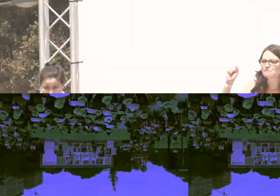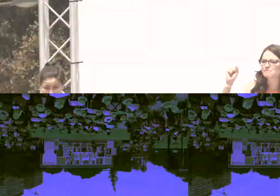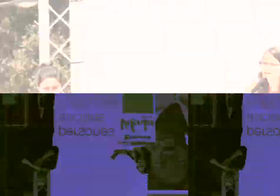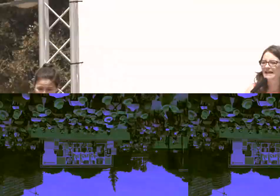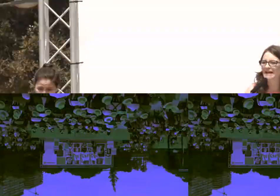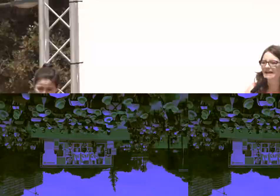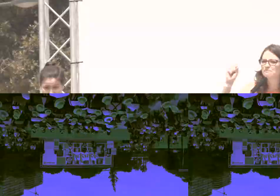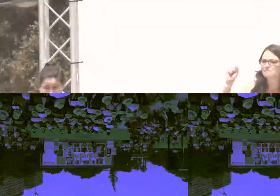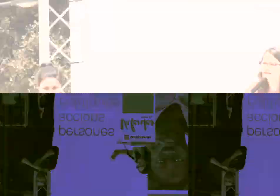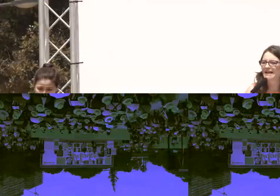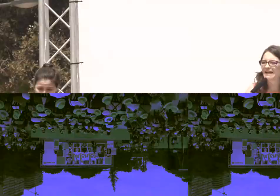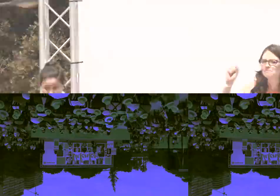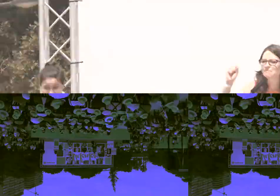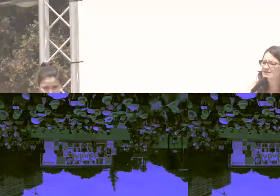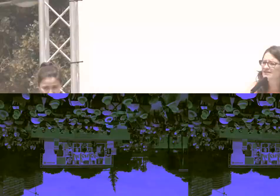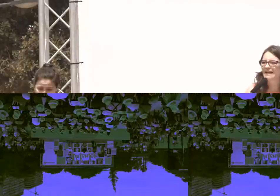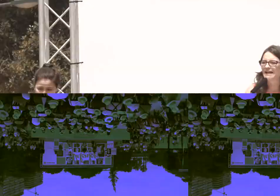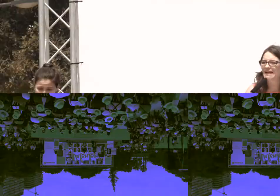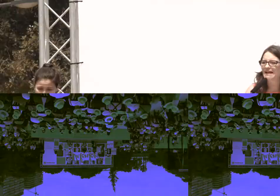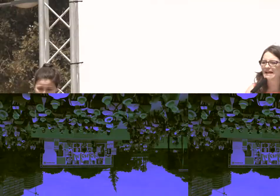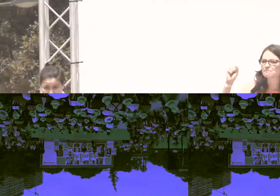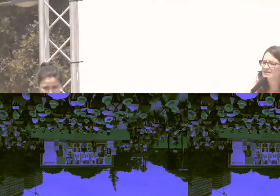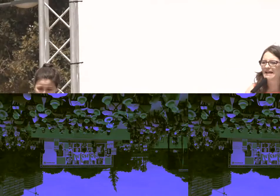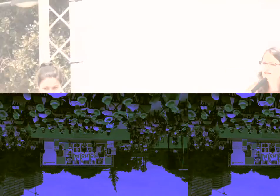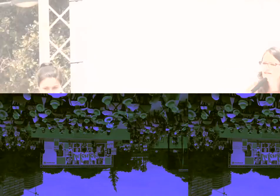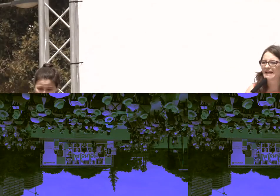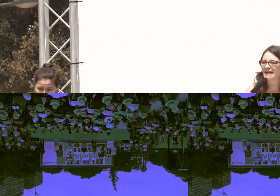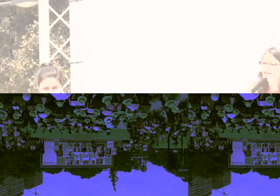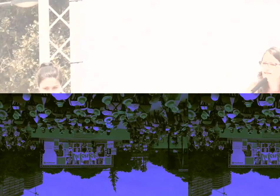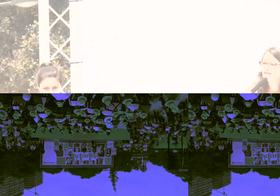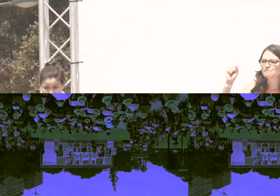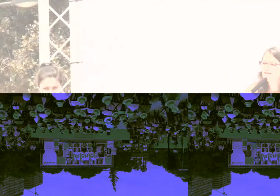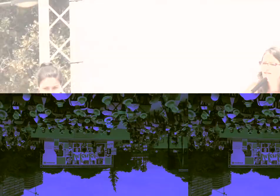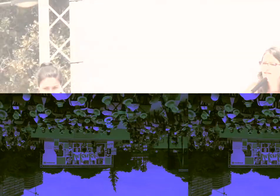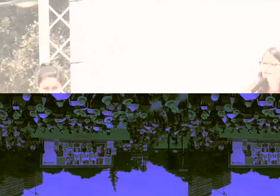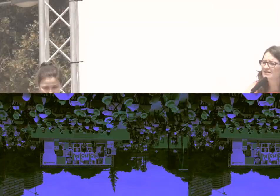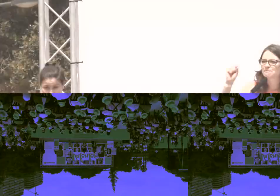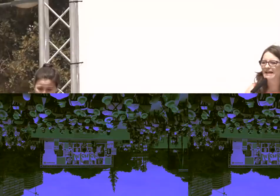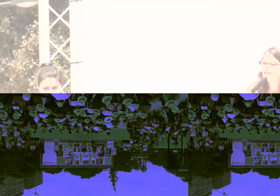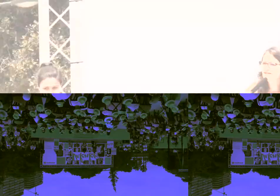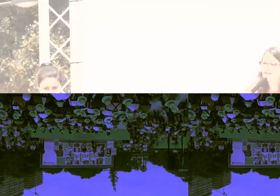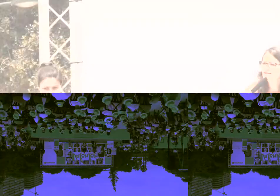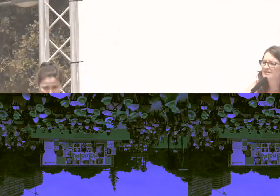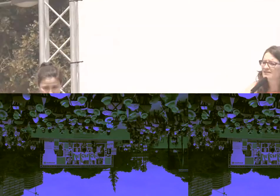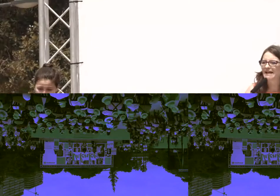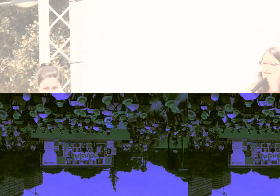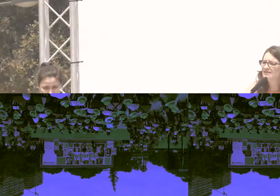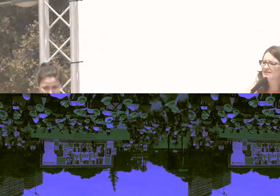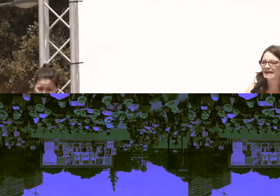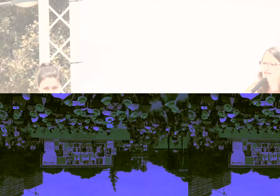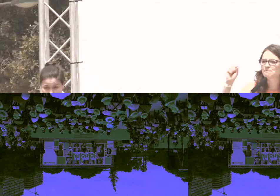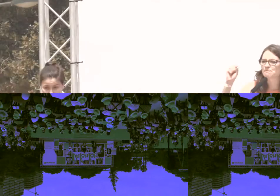En 2015, les xifres han demostrat que el govern del Partit Popular era el govern